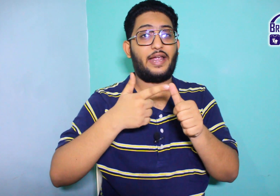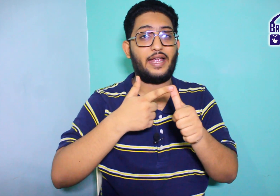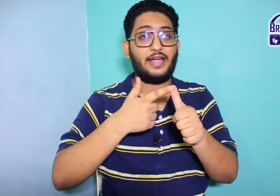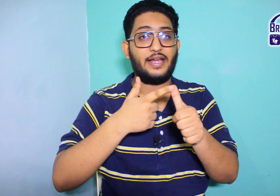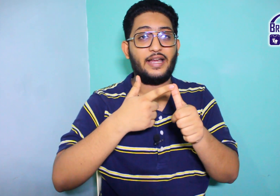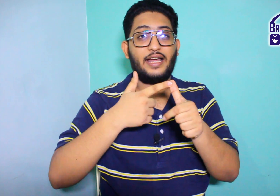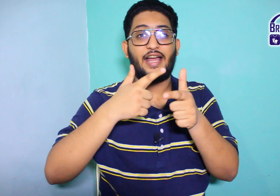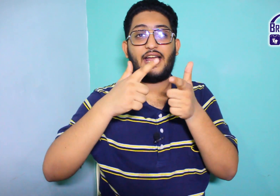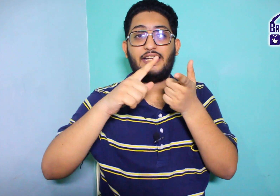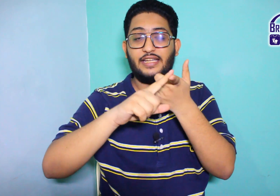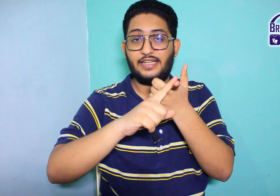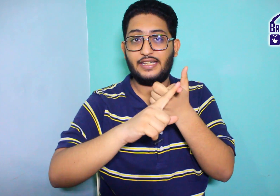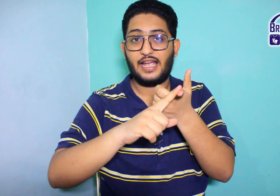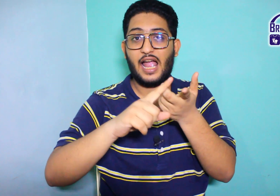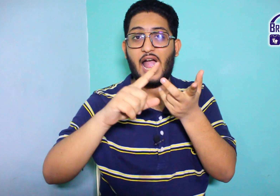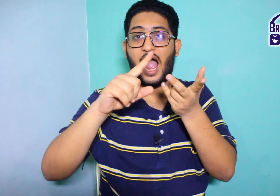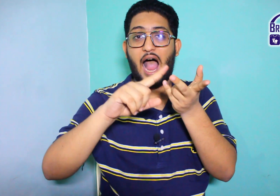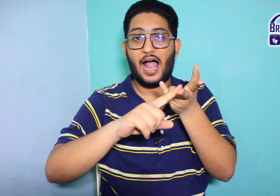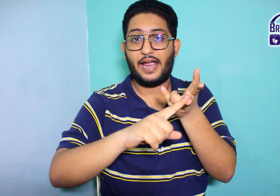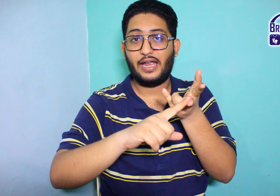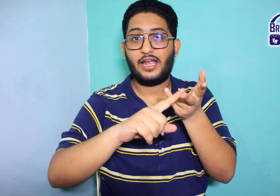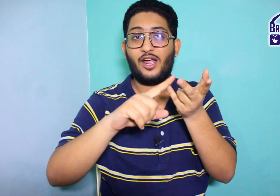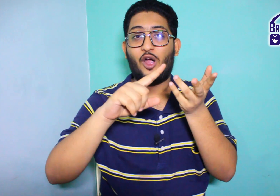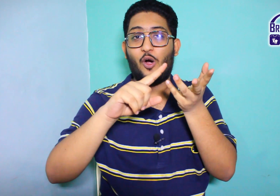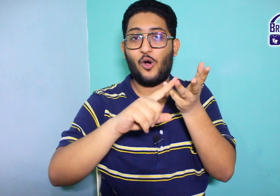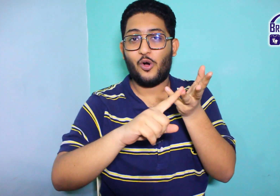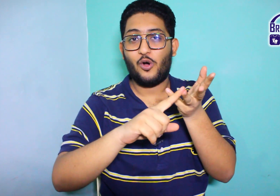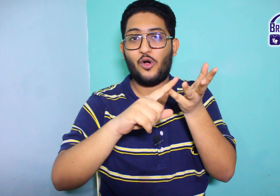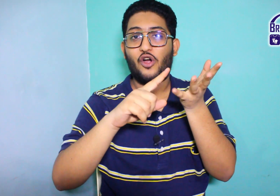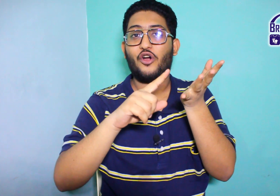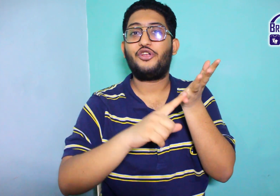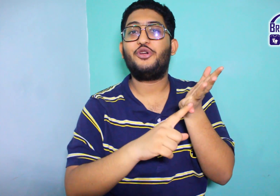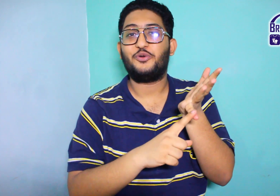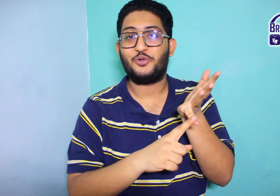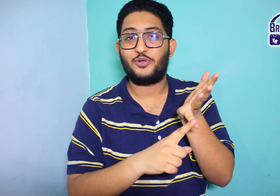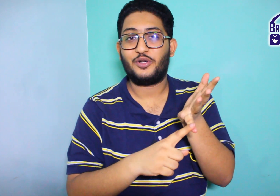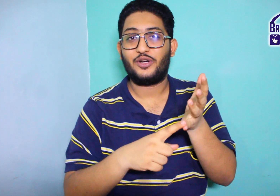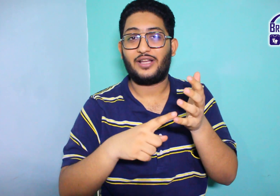ए ई आई ओ यू।